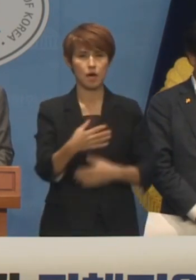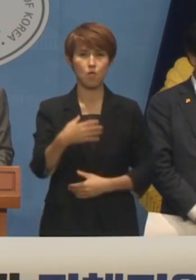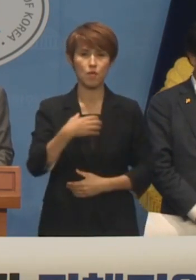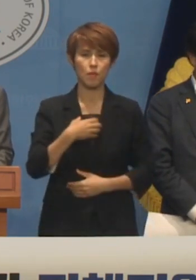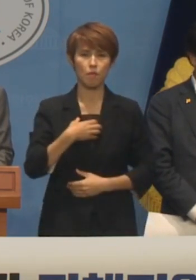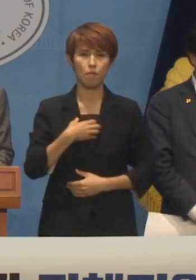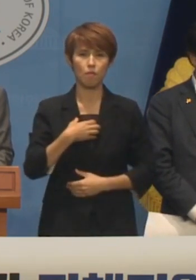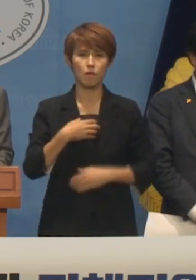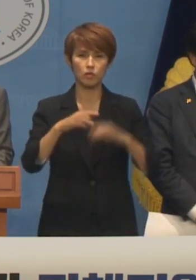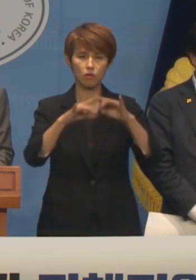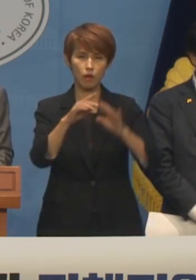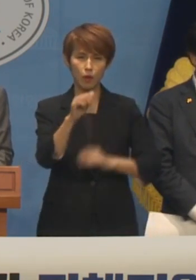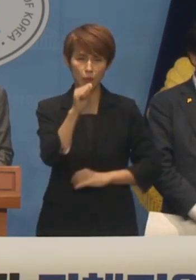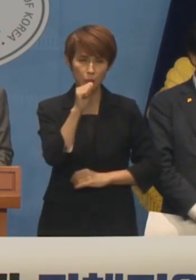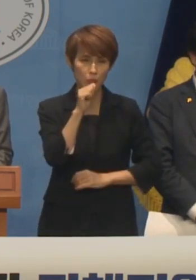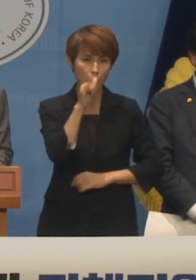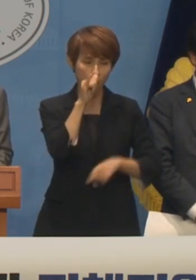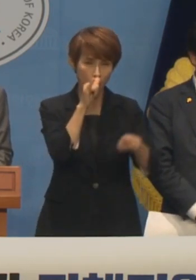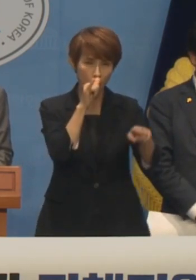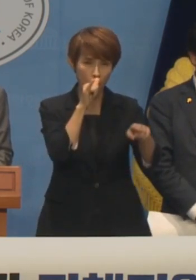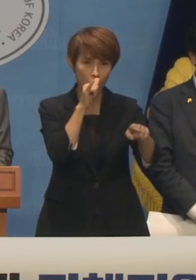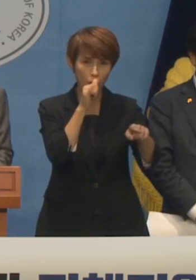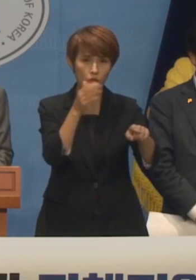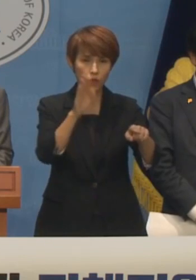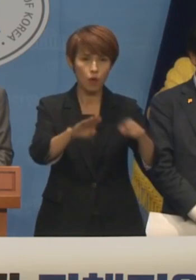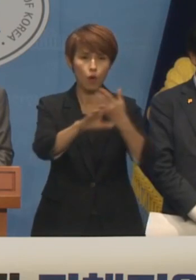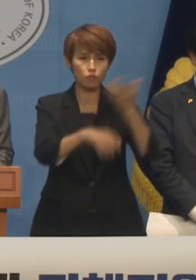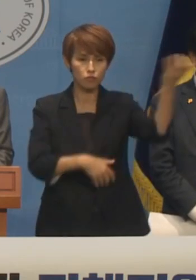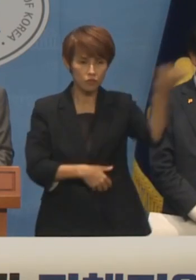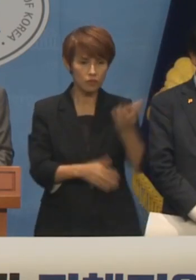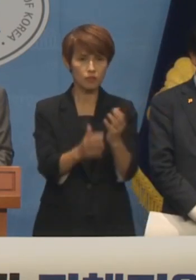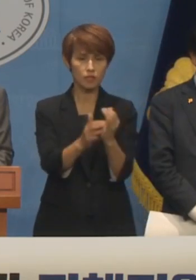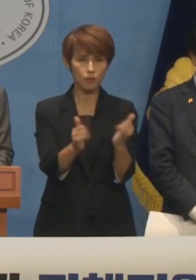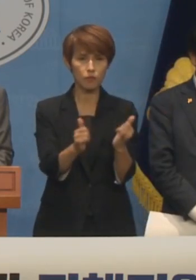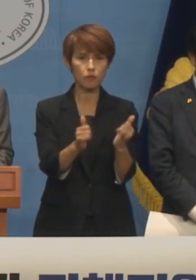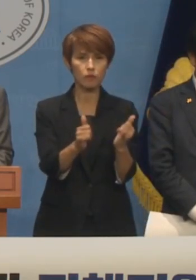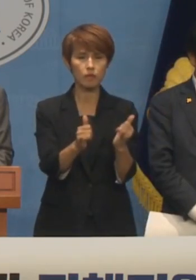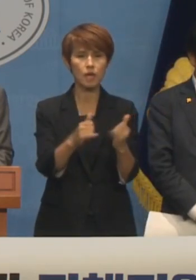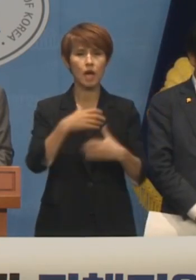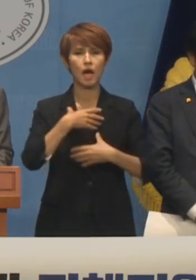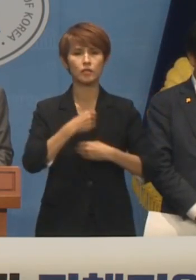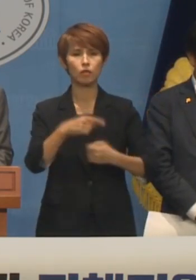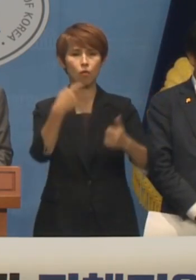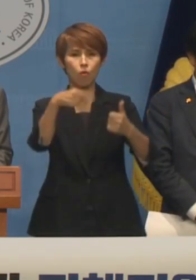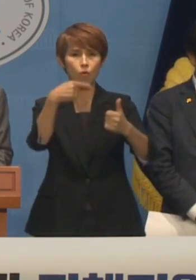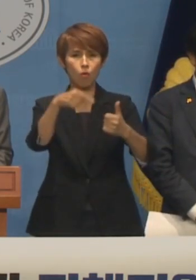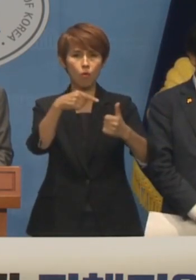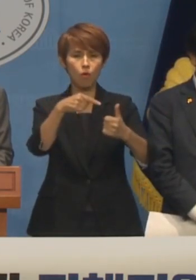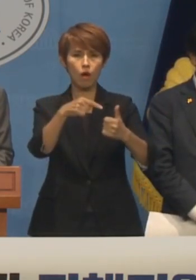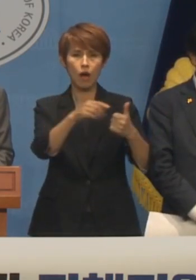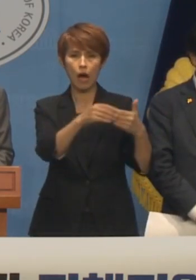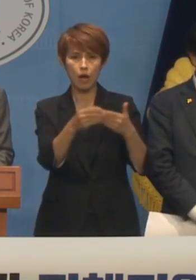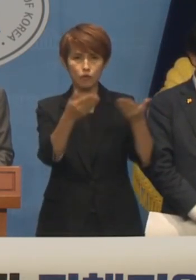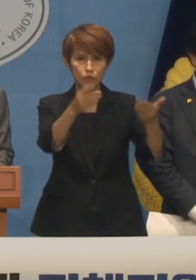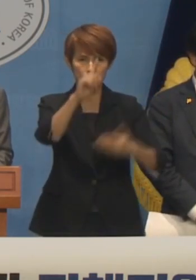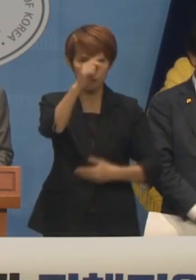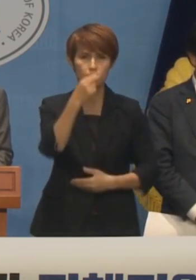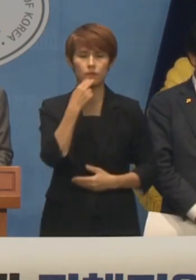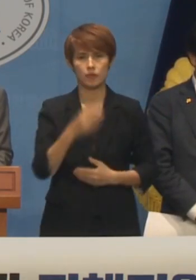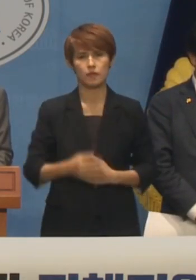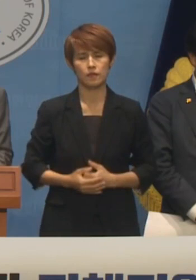리튬을 취급하지만 이주 노동자들인 피해자들에게 기본적인 안전수칙에 대한 안내나 교육은